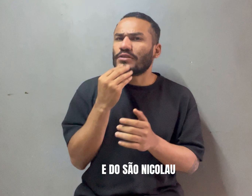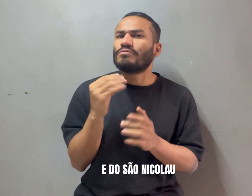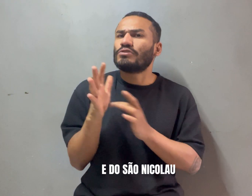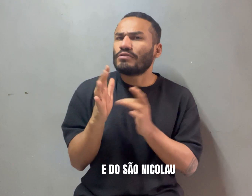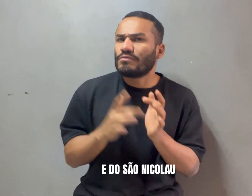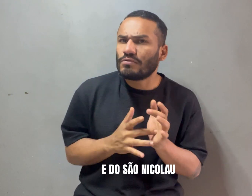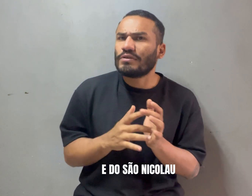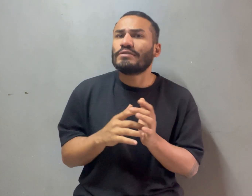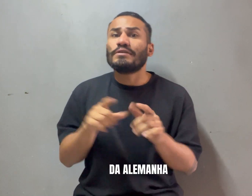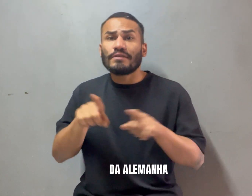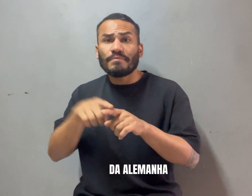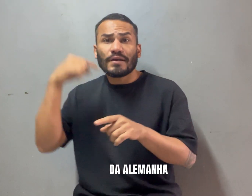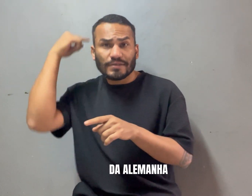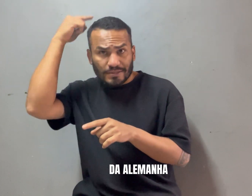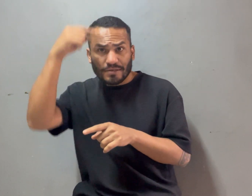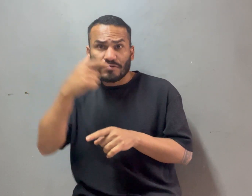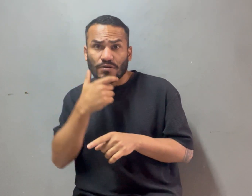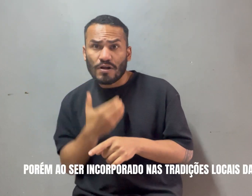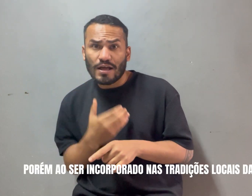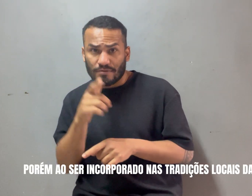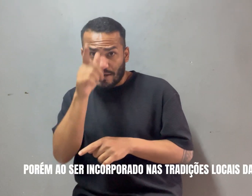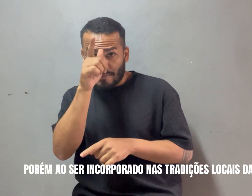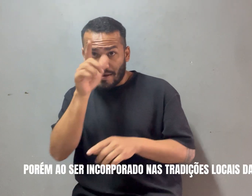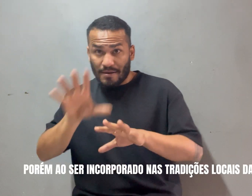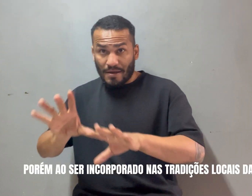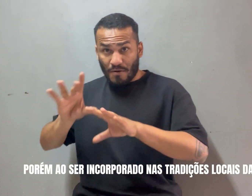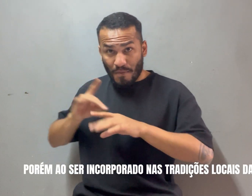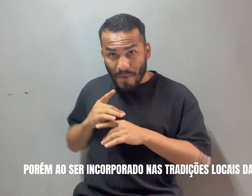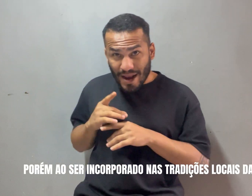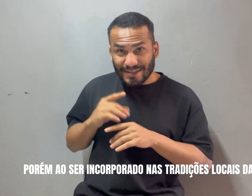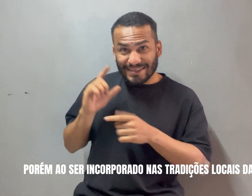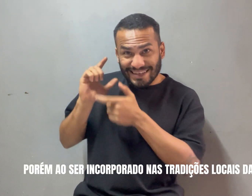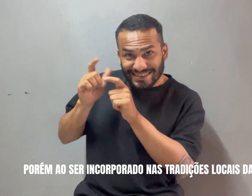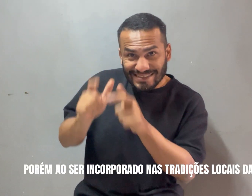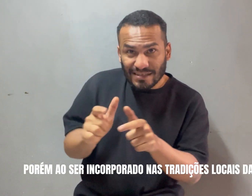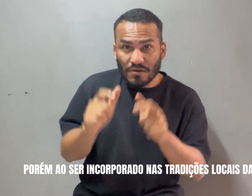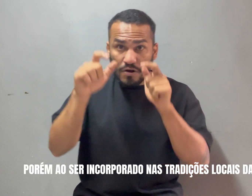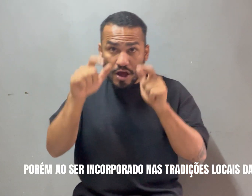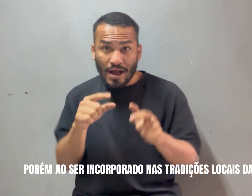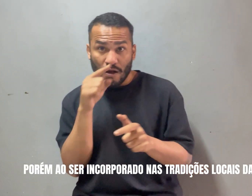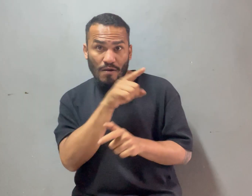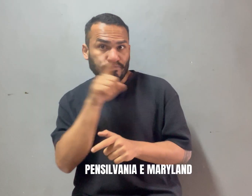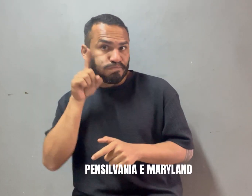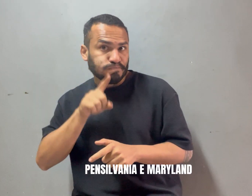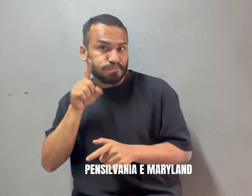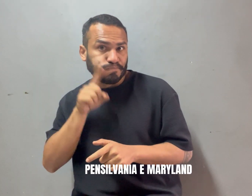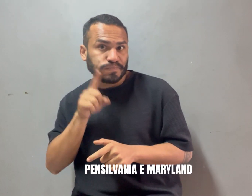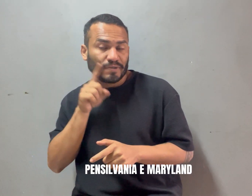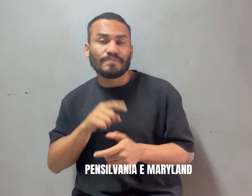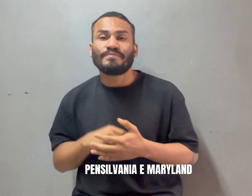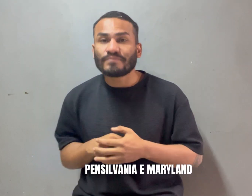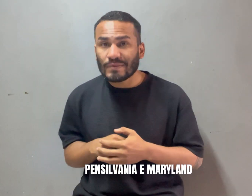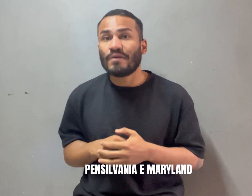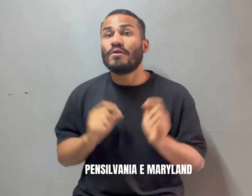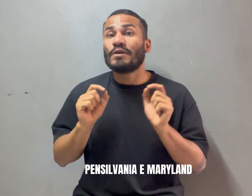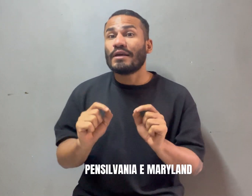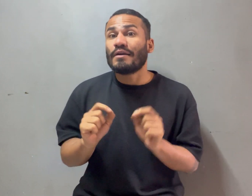São Nicolau da Alemanha. Porém, ao ser incorporado nas tradições locais da Pensilvânia e Maryland,